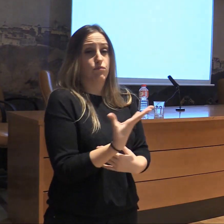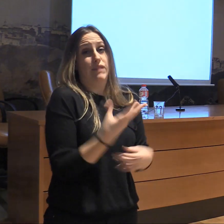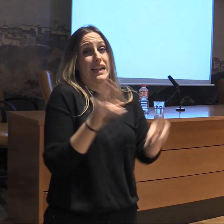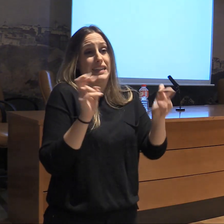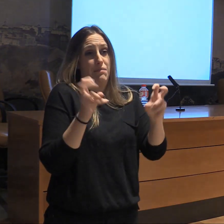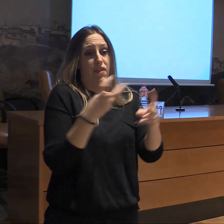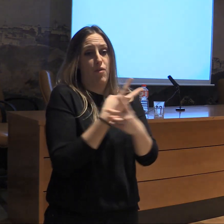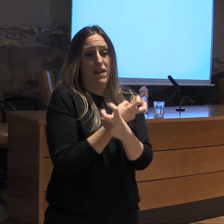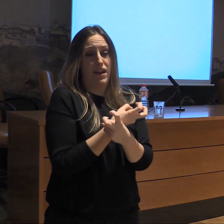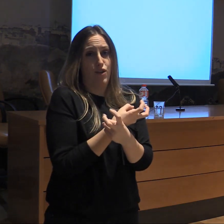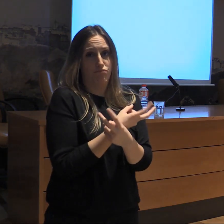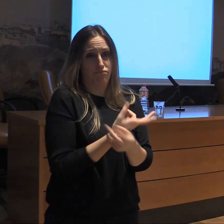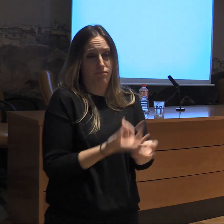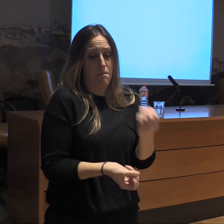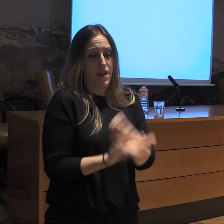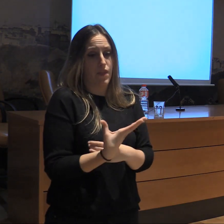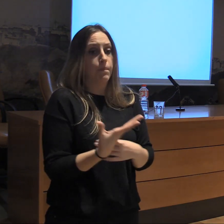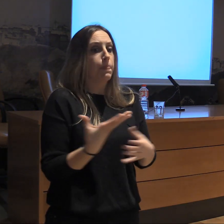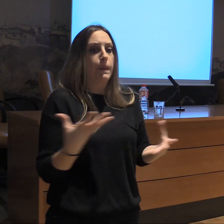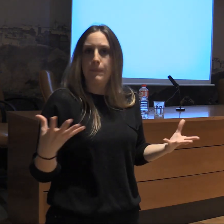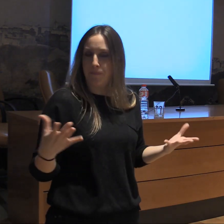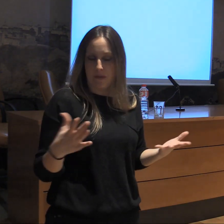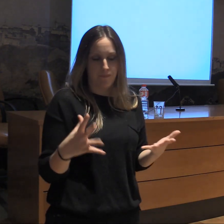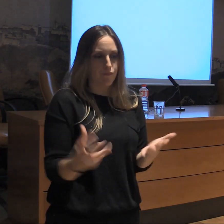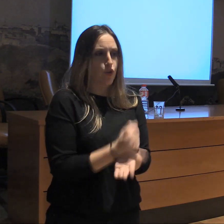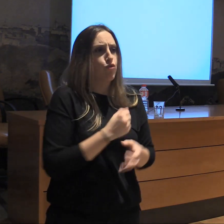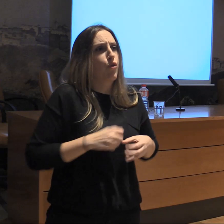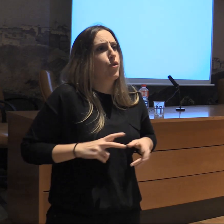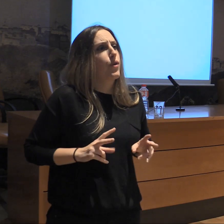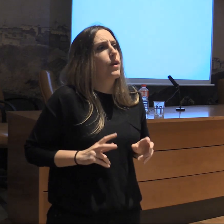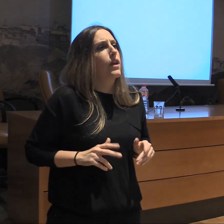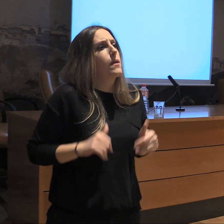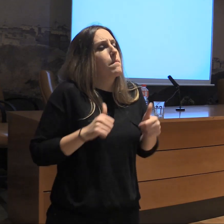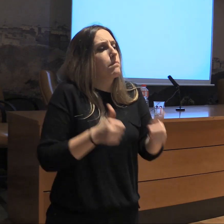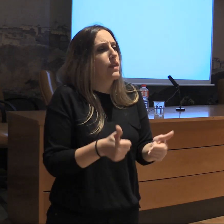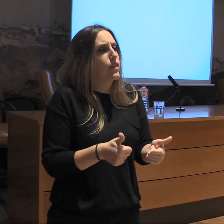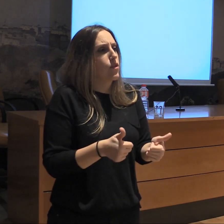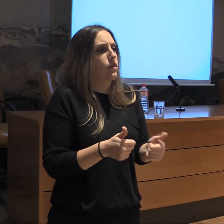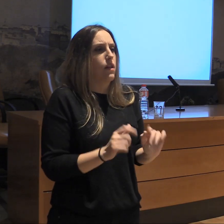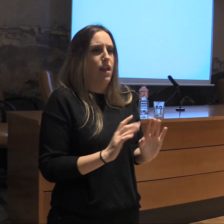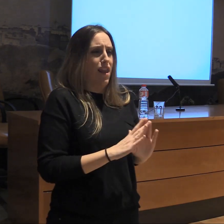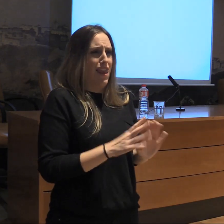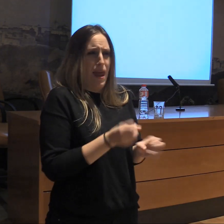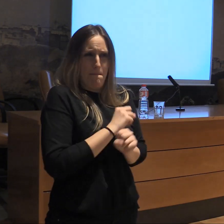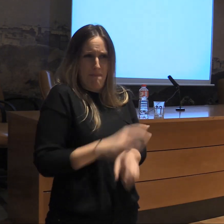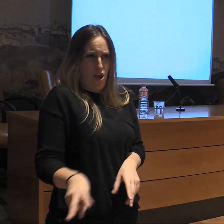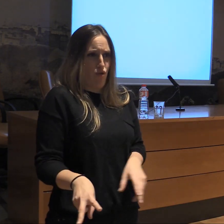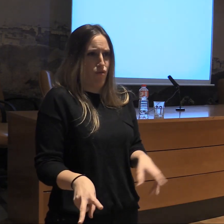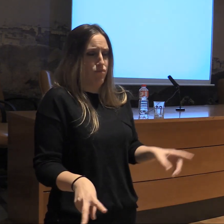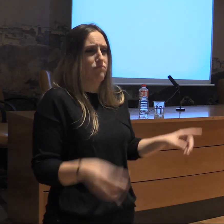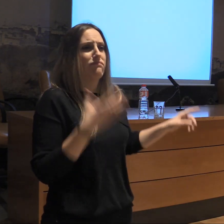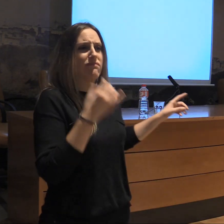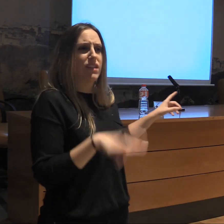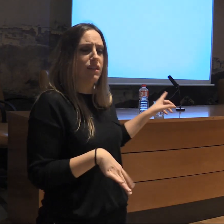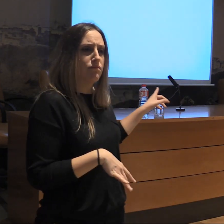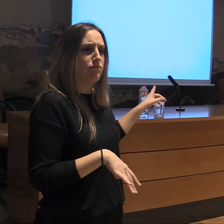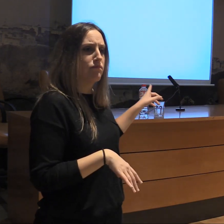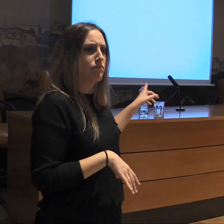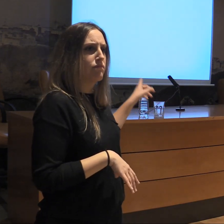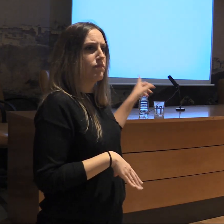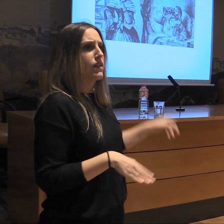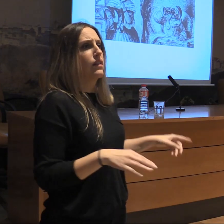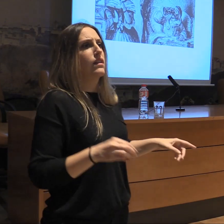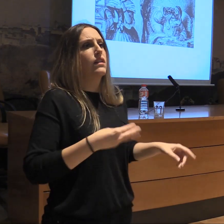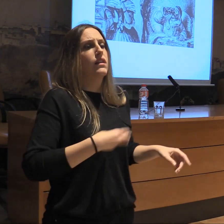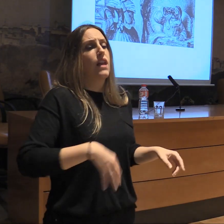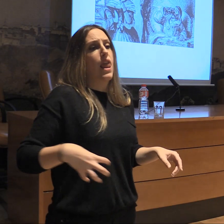venenos. Todo comenzó con la que yo diría que es la más mala de entre todas las malas, que es la marquesa